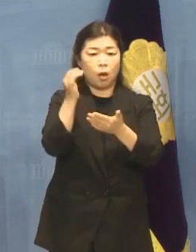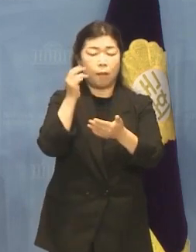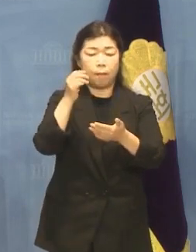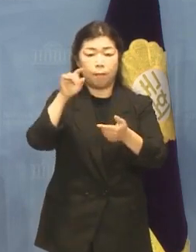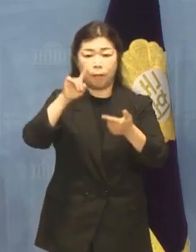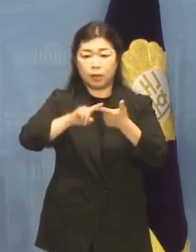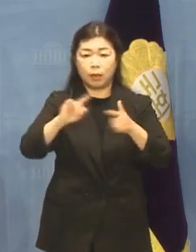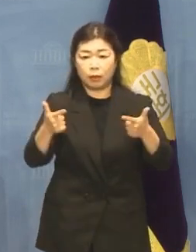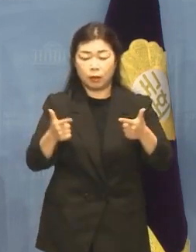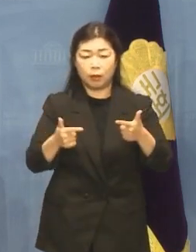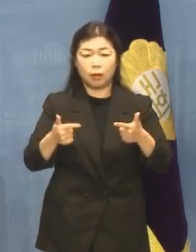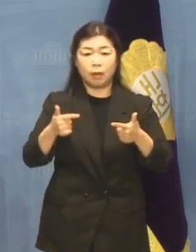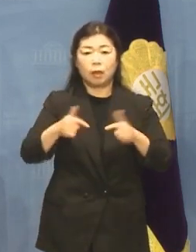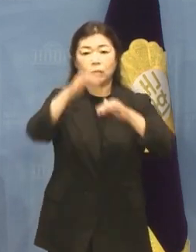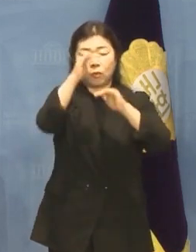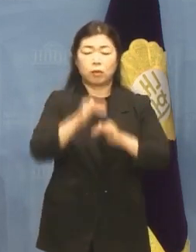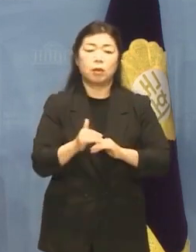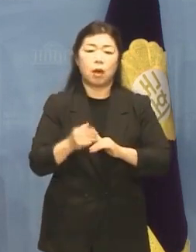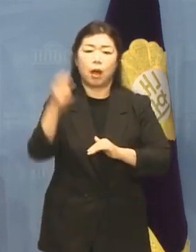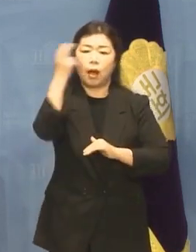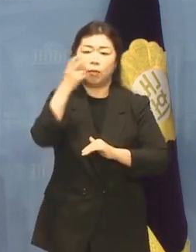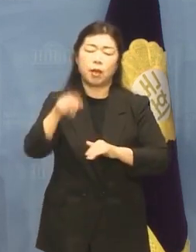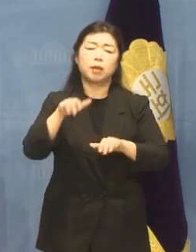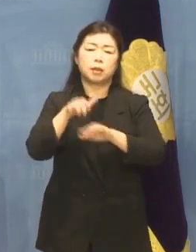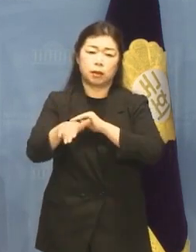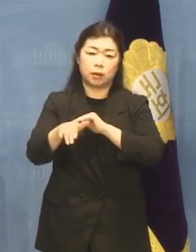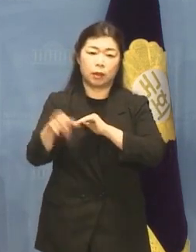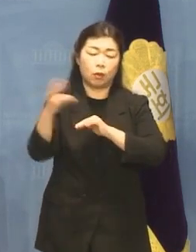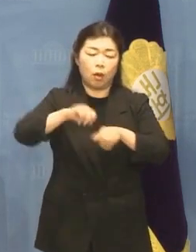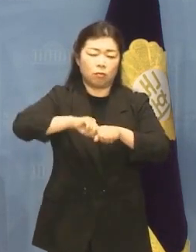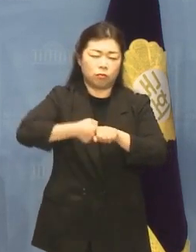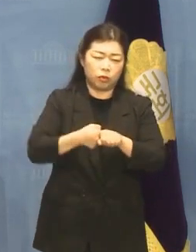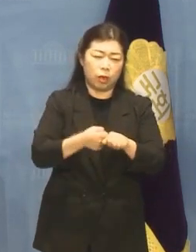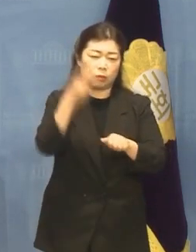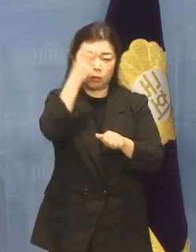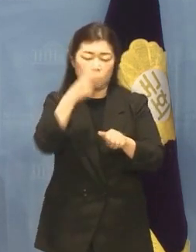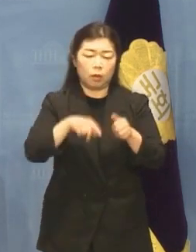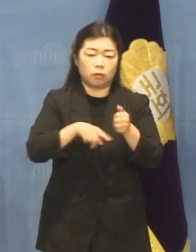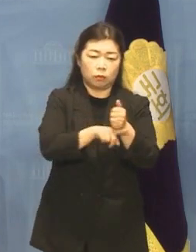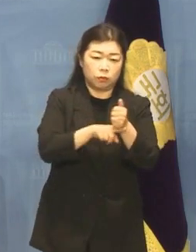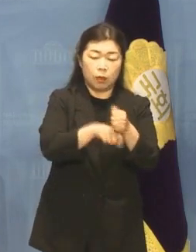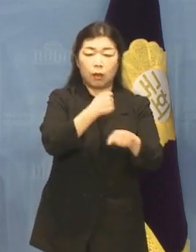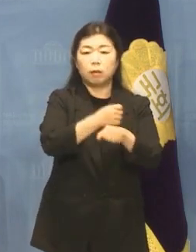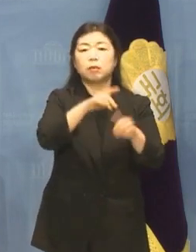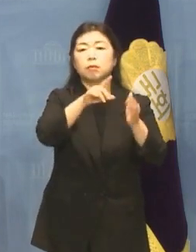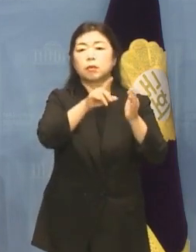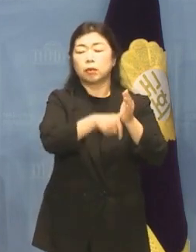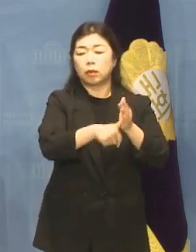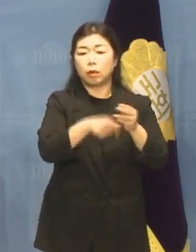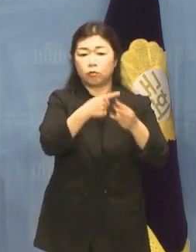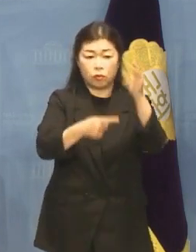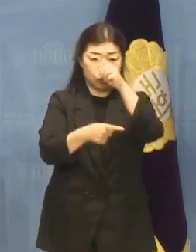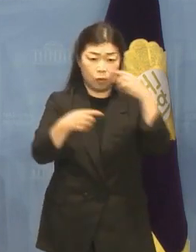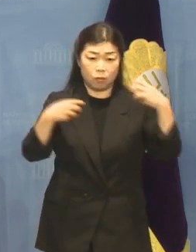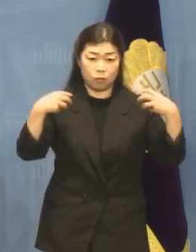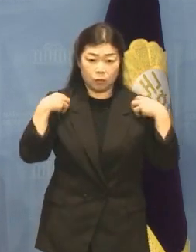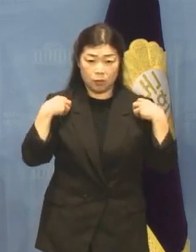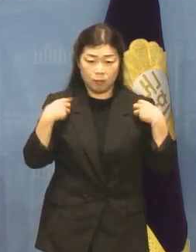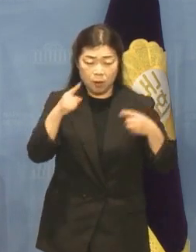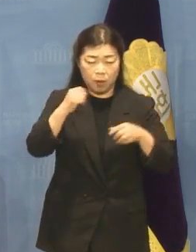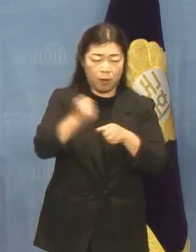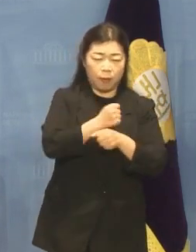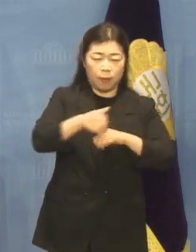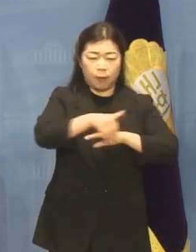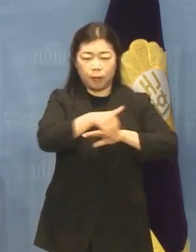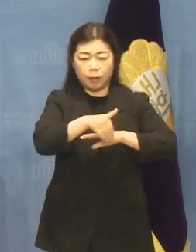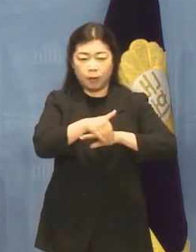감사원의 보여주기식 감사와 무리한 검찰 수사를 통해 종북 세몰이를 하는 윤석열 정부의 거대한 음모의